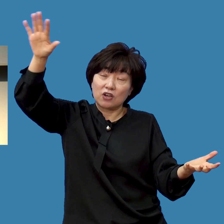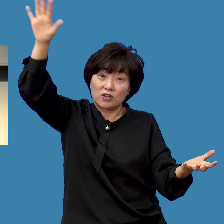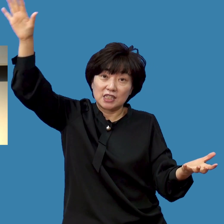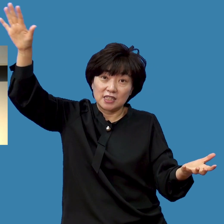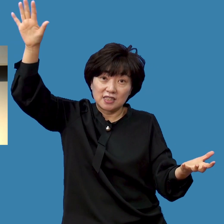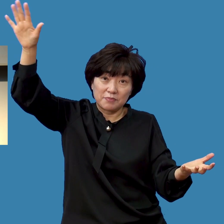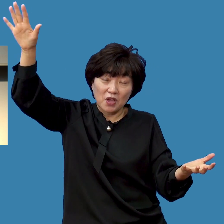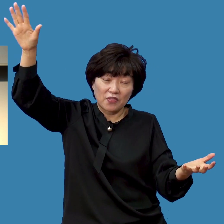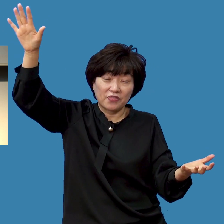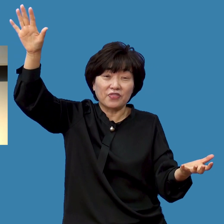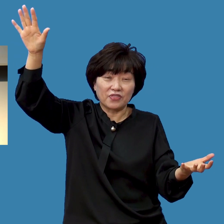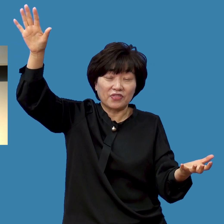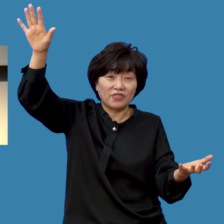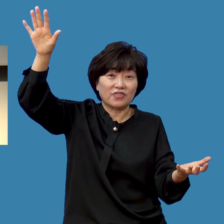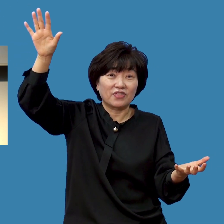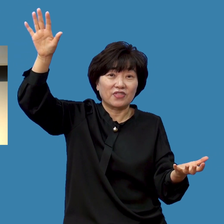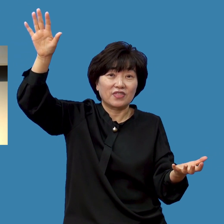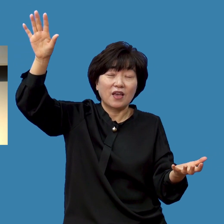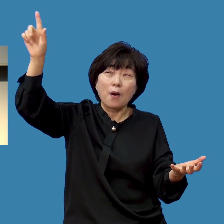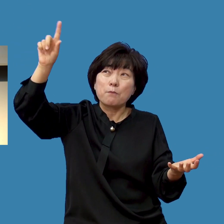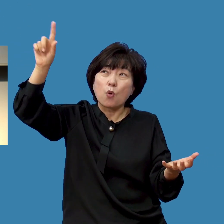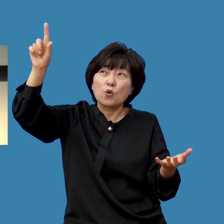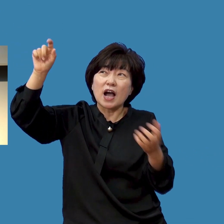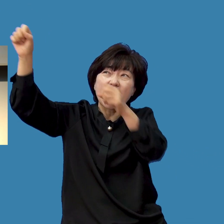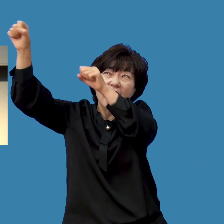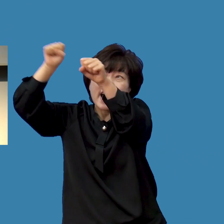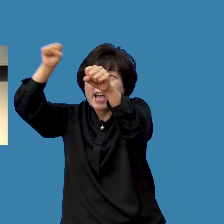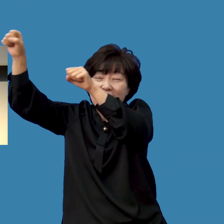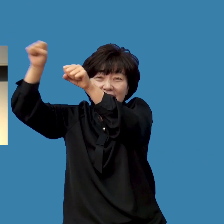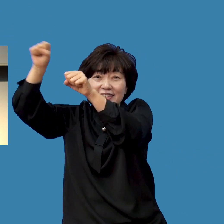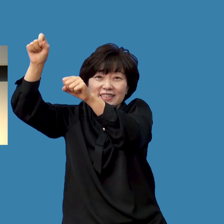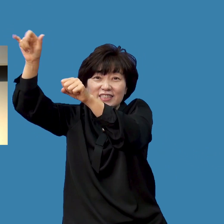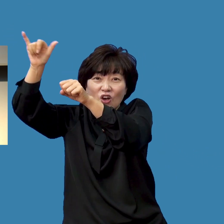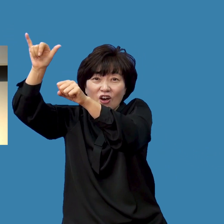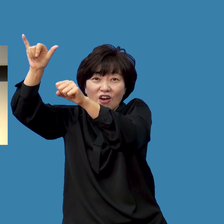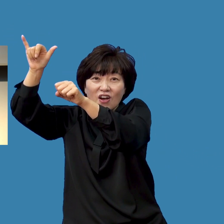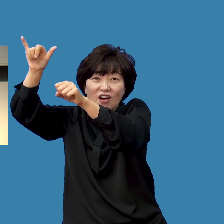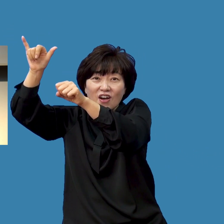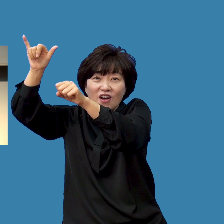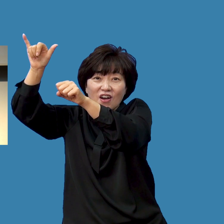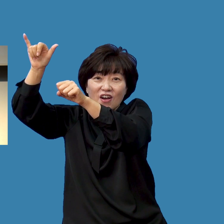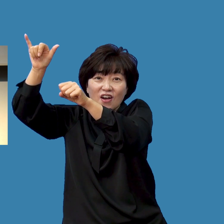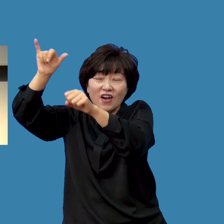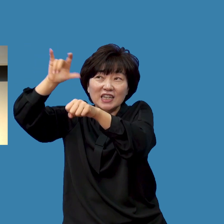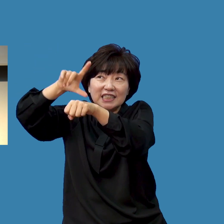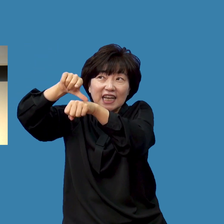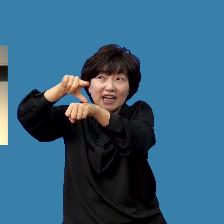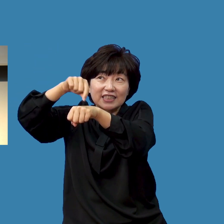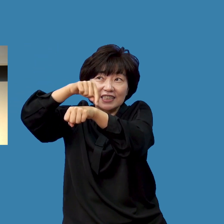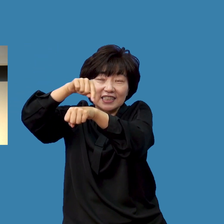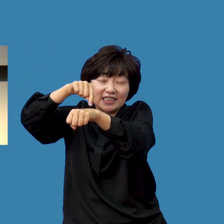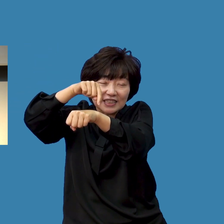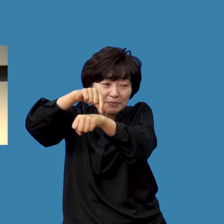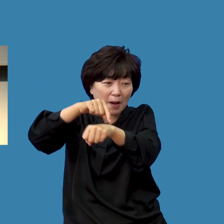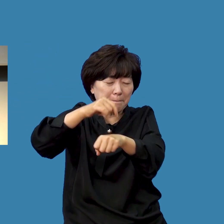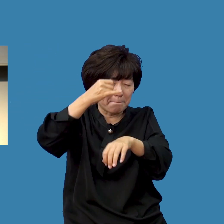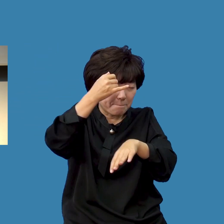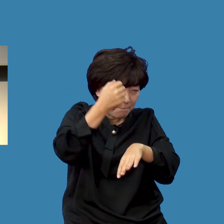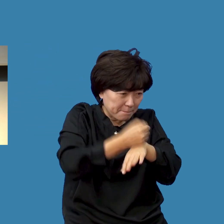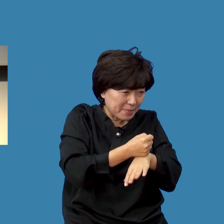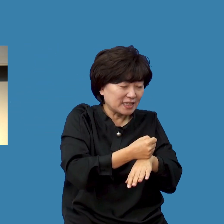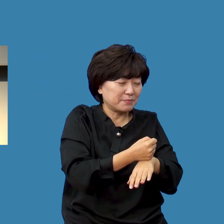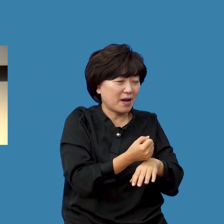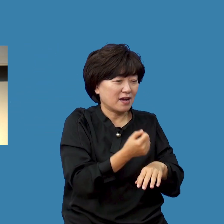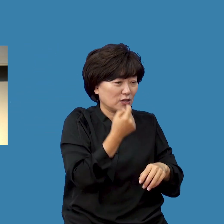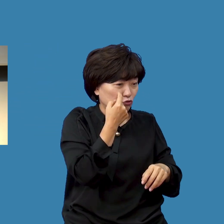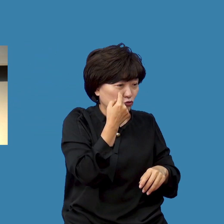영적인 것이 있으면 그 영적인 것에서 영적인 세계에서 뭔가가 액티베이트 됐어. 그러면 시간